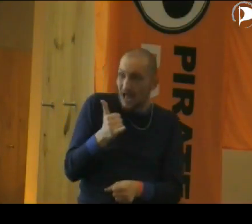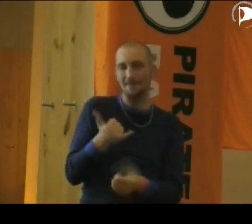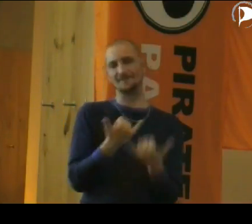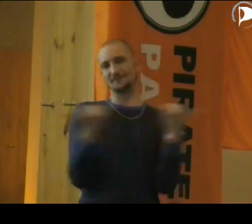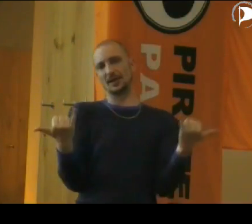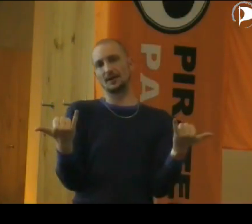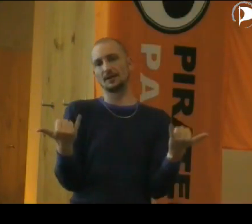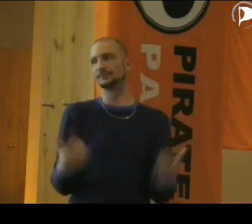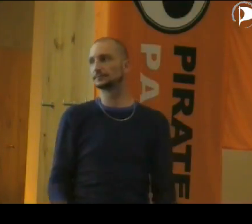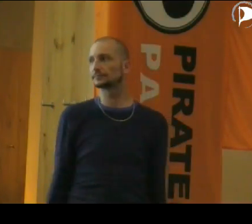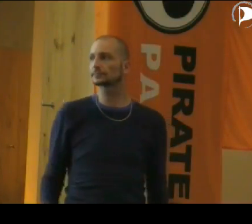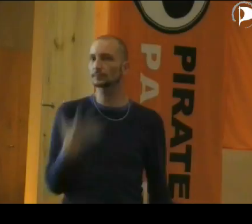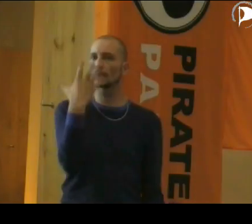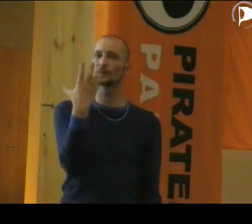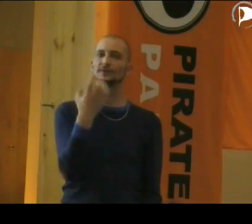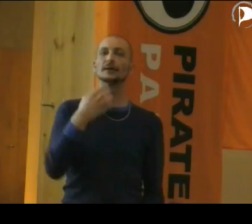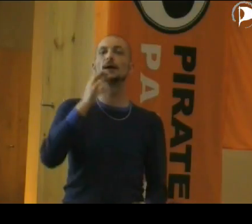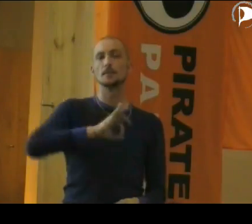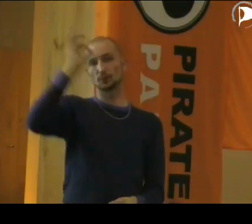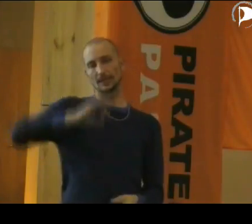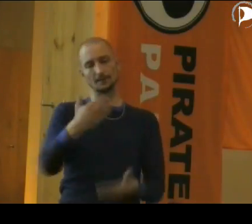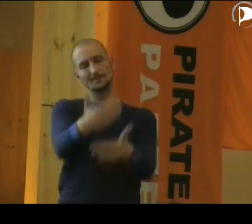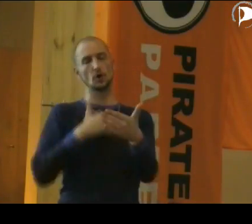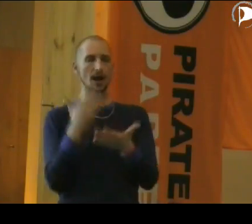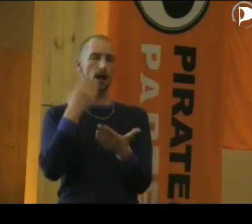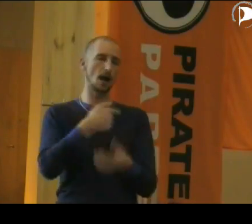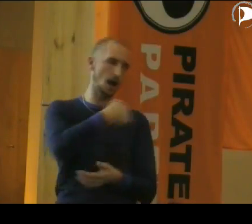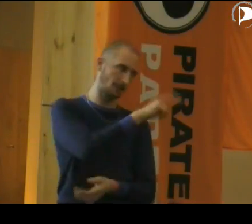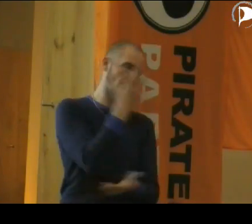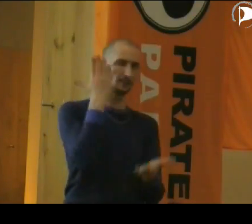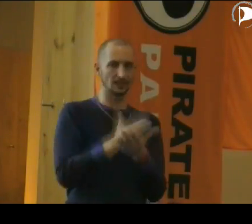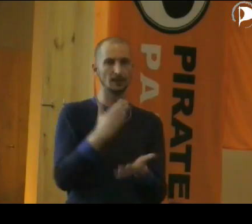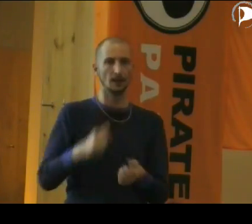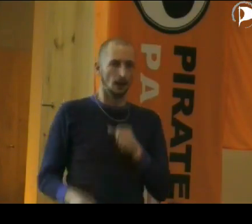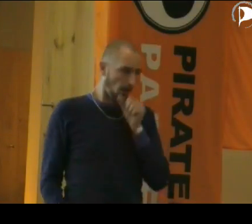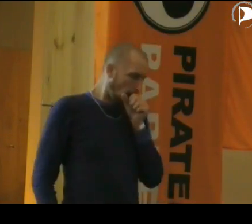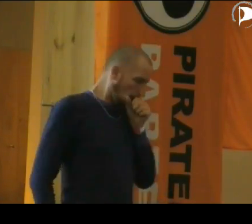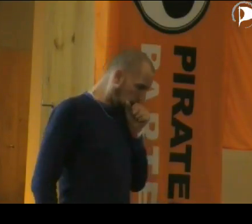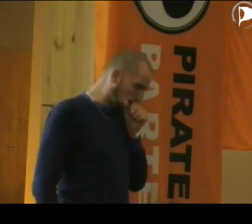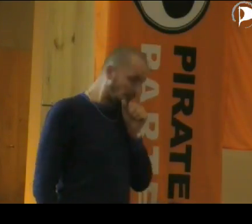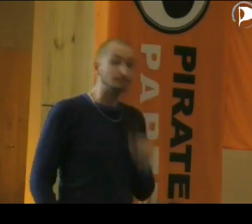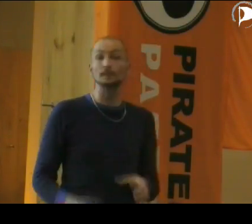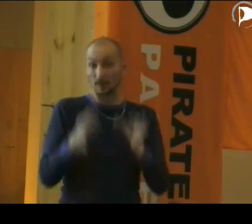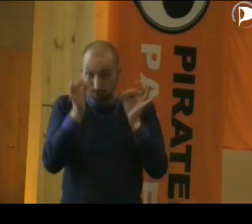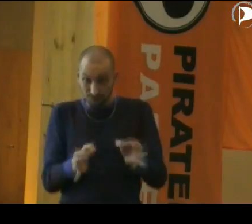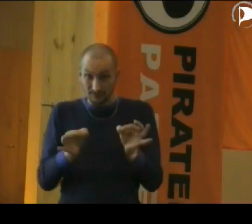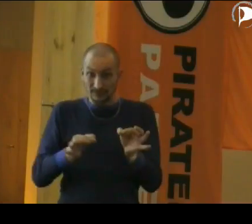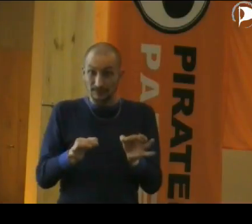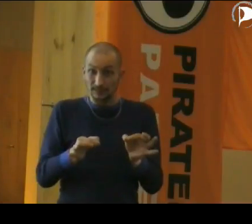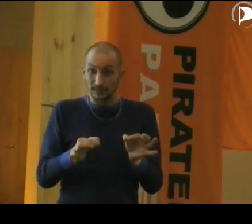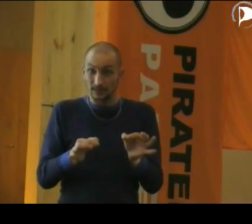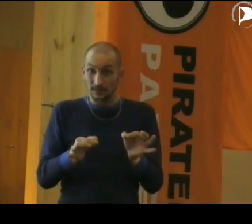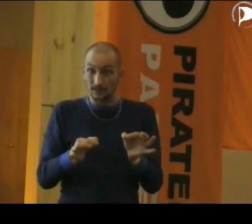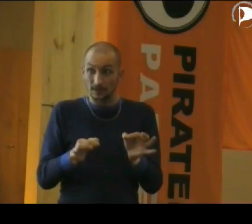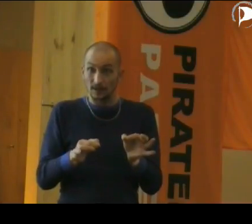frage zu den 50 prozent da kommt dann spontan weil du mir sagst ob ich aus